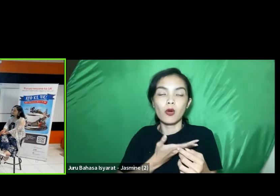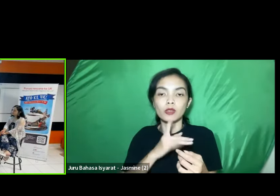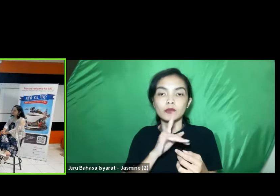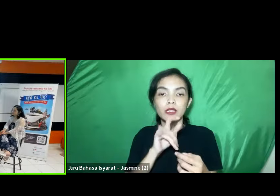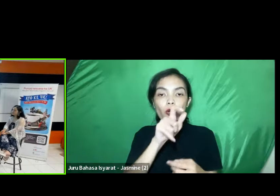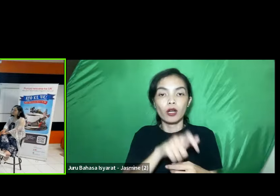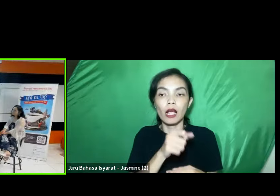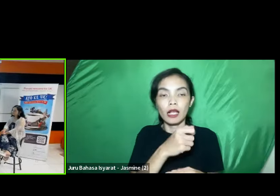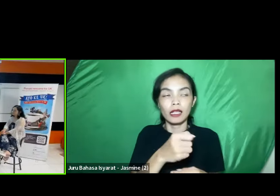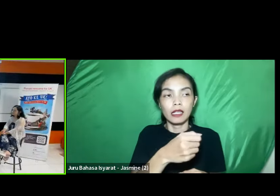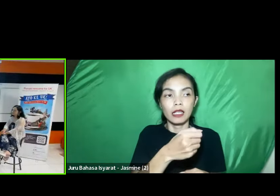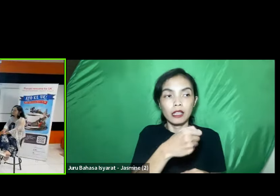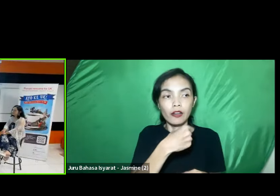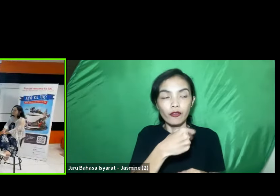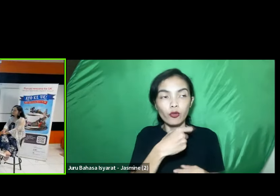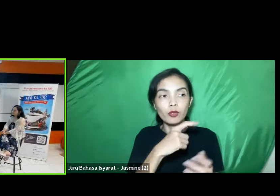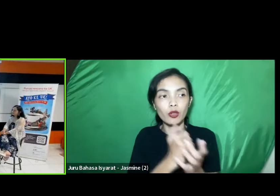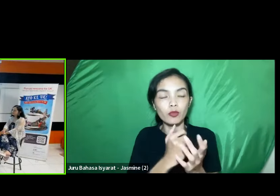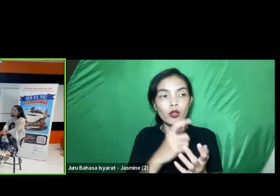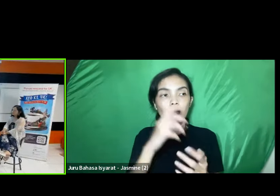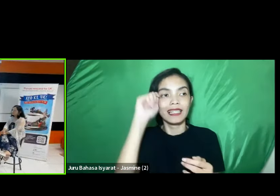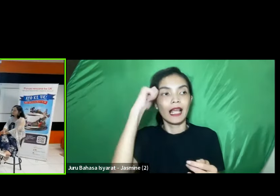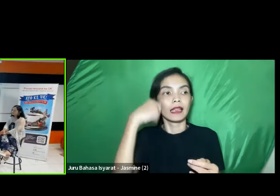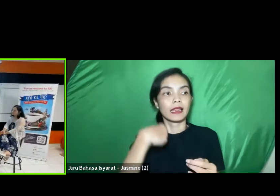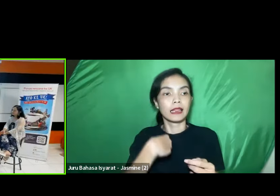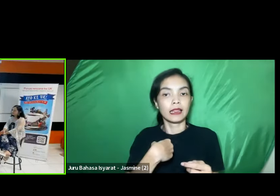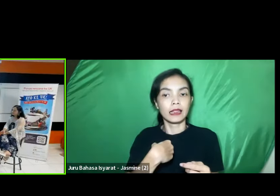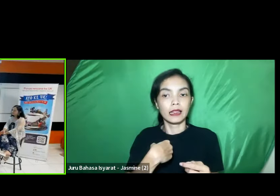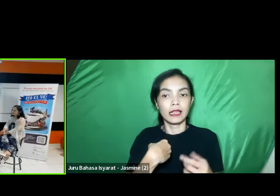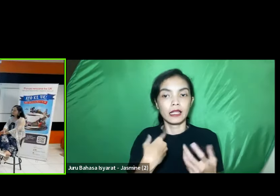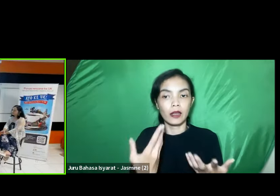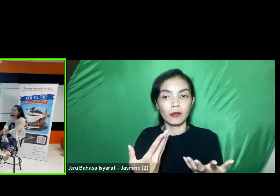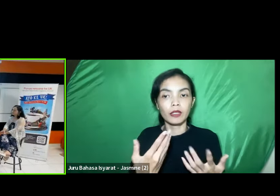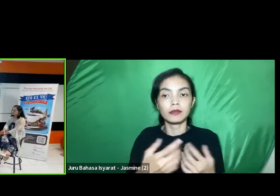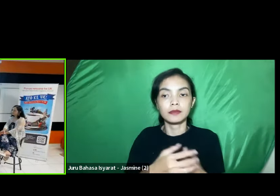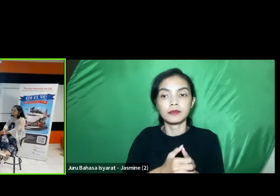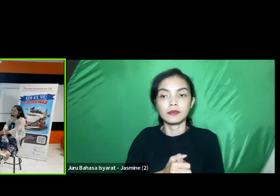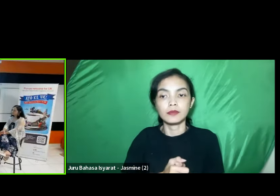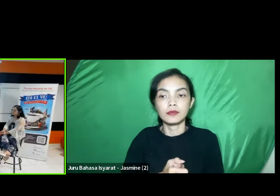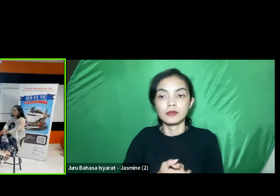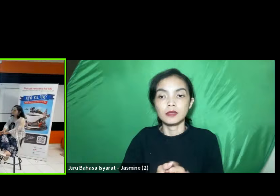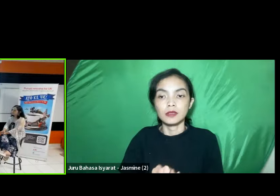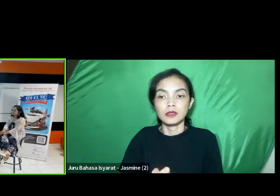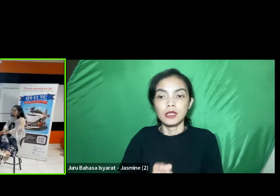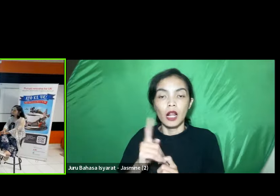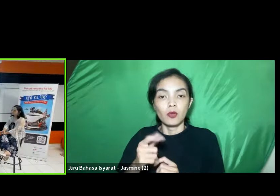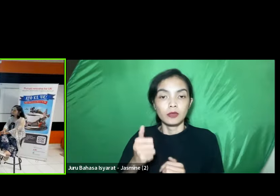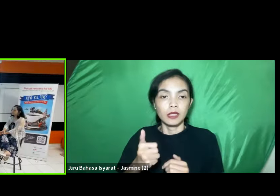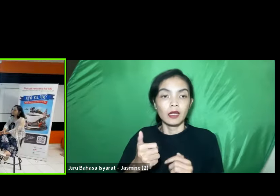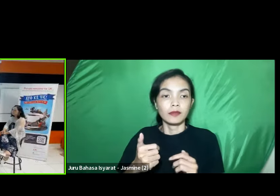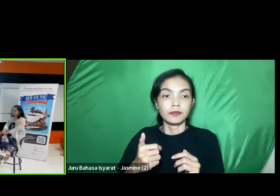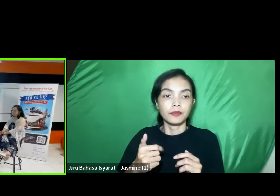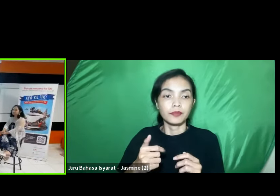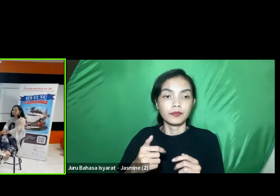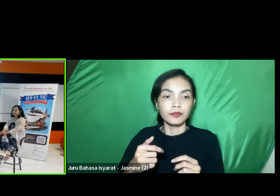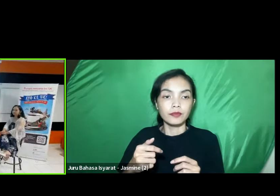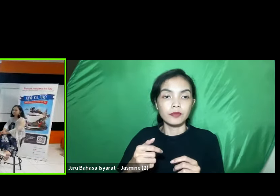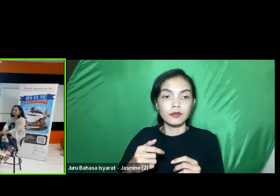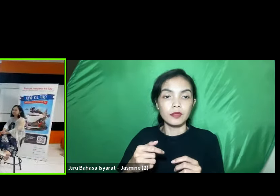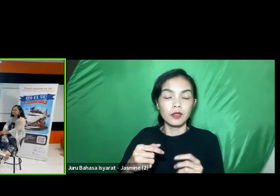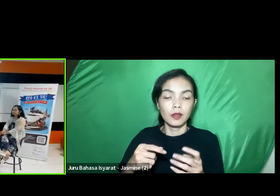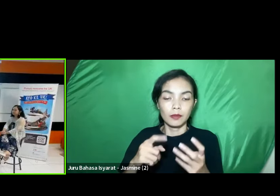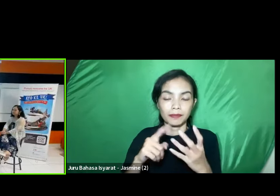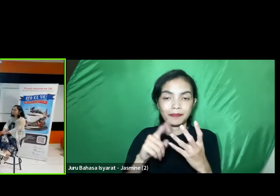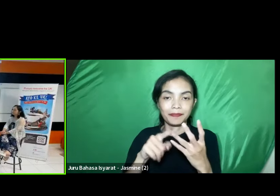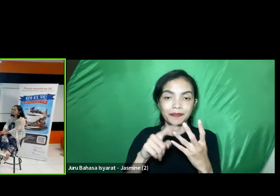itu catat istilahnya catat tentang kalian itu kok bisa dimasukkan ke dalam si A action-nya itu